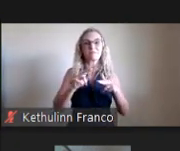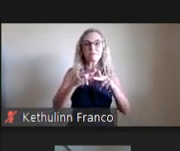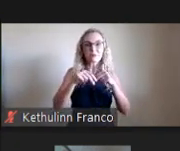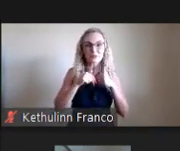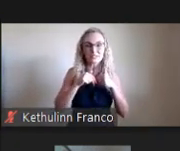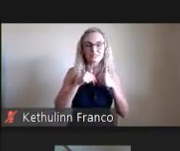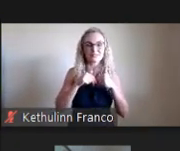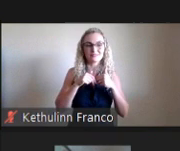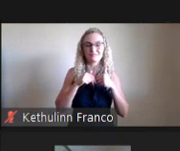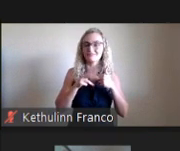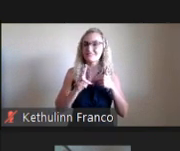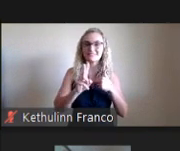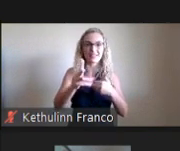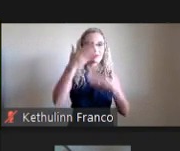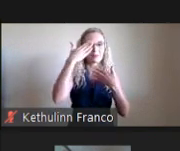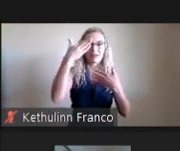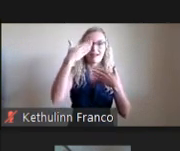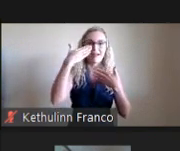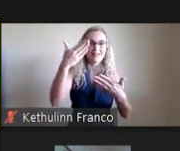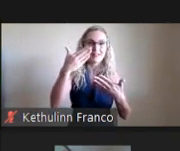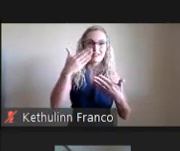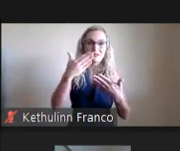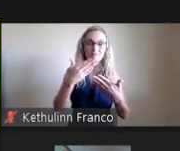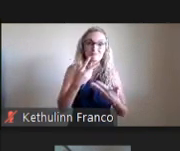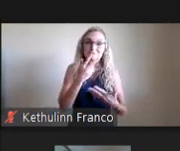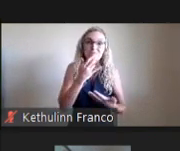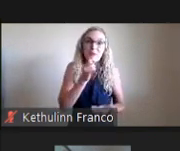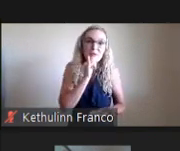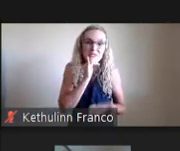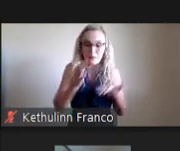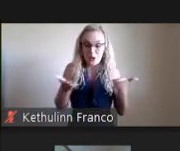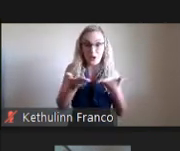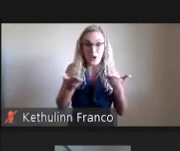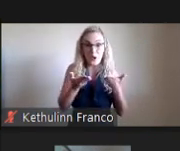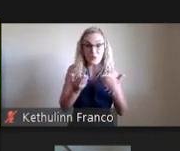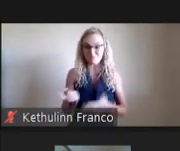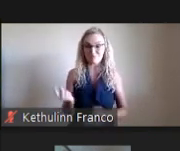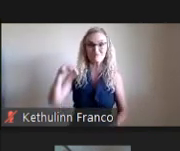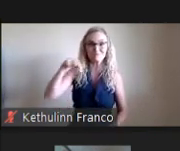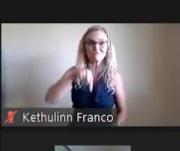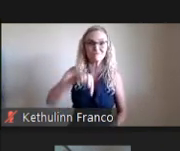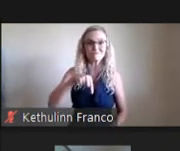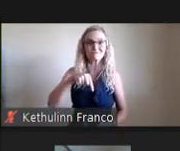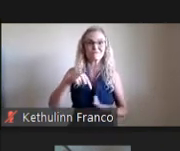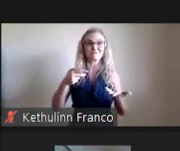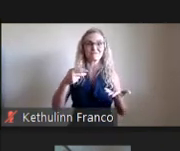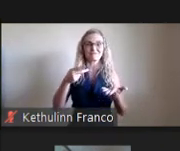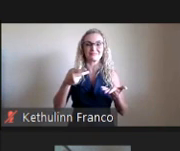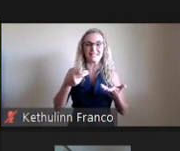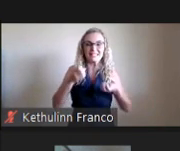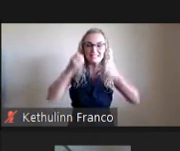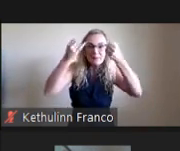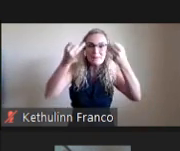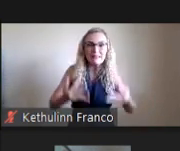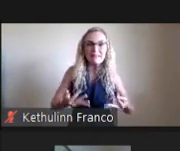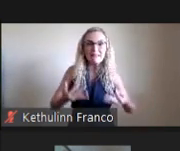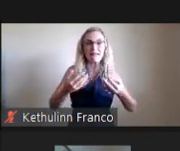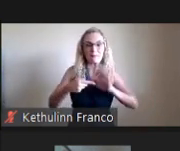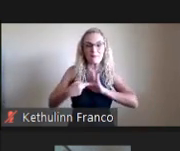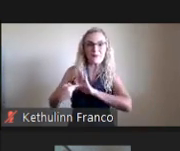né, nesse evento e trazer essas informações. Para nós é uma satisfação muito grande, né, de